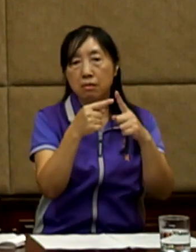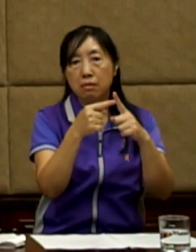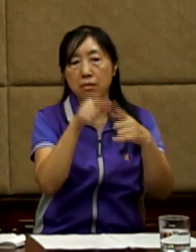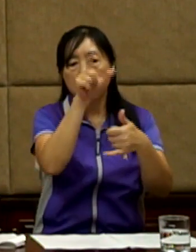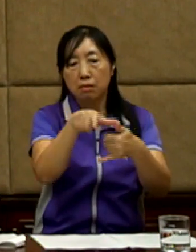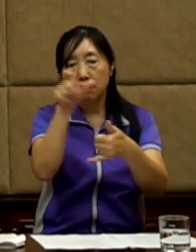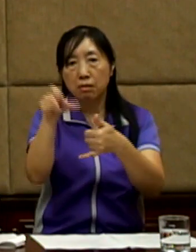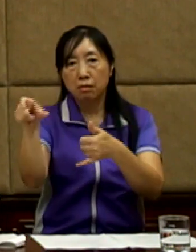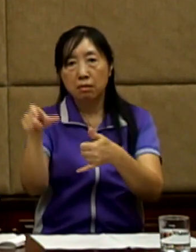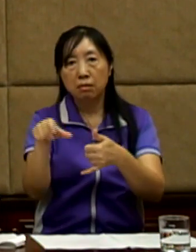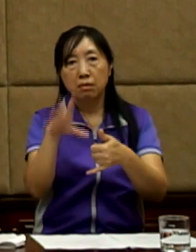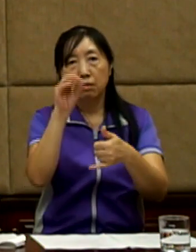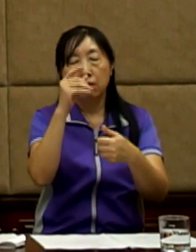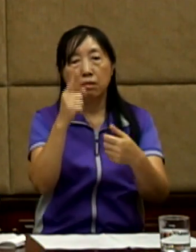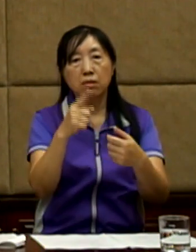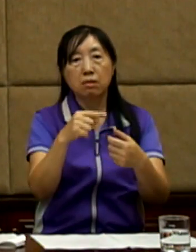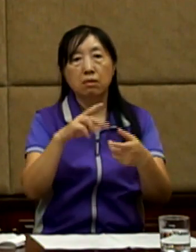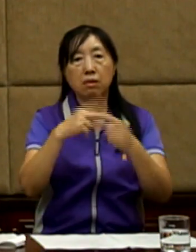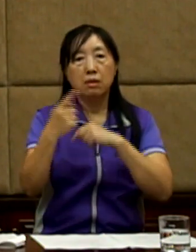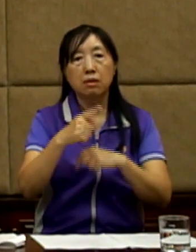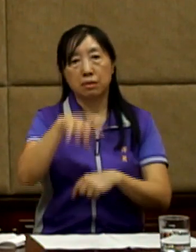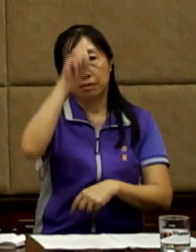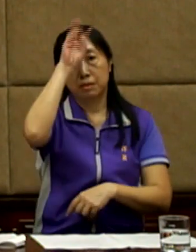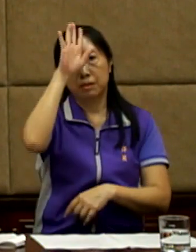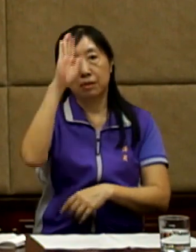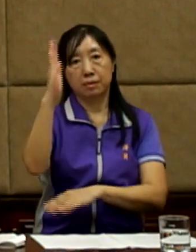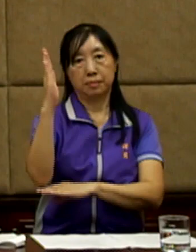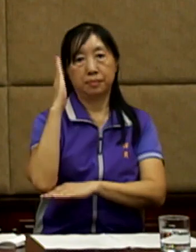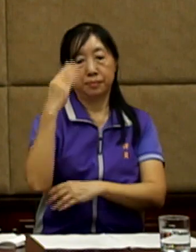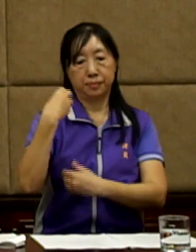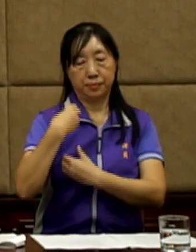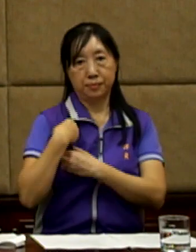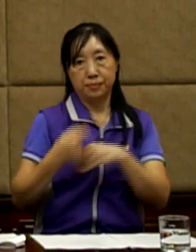有违反党政军条款的规定，我们那时候